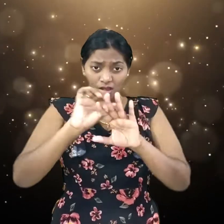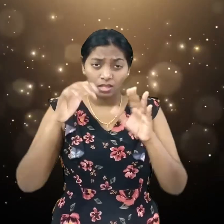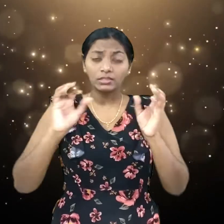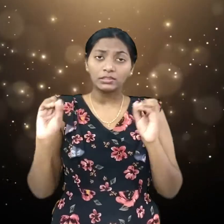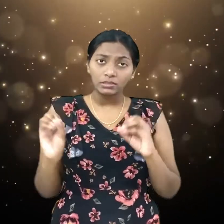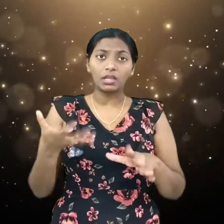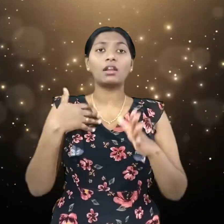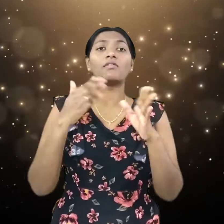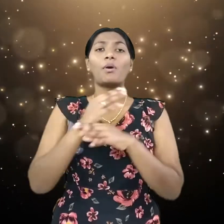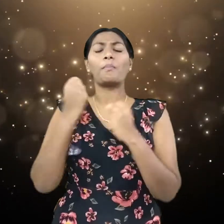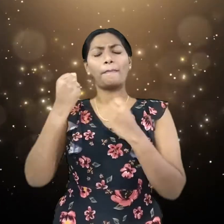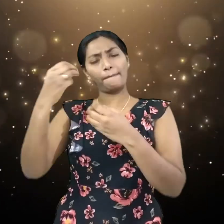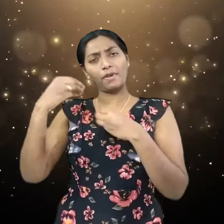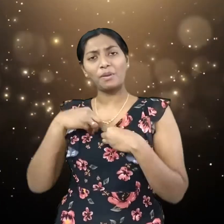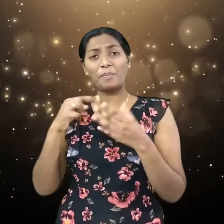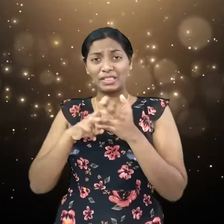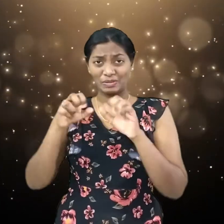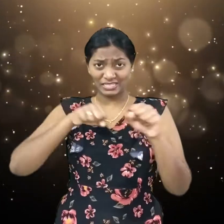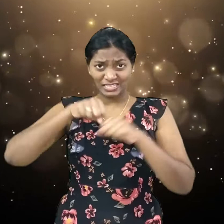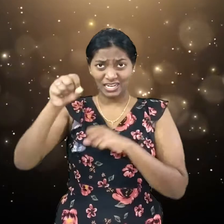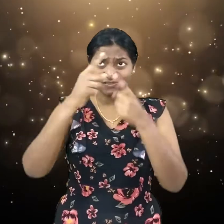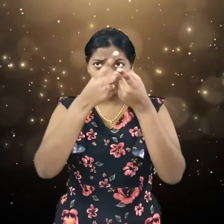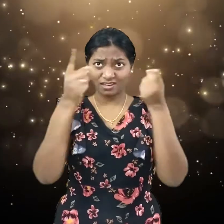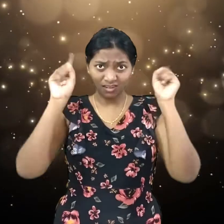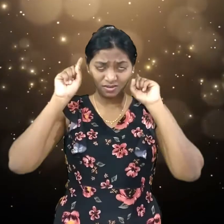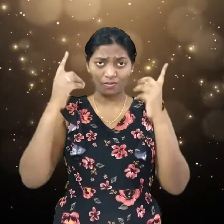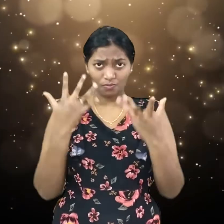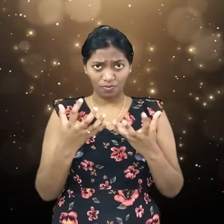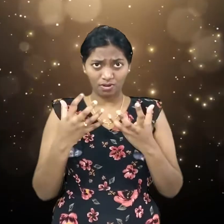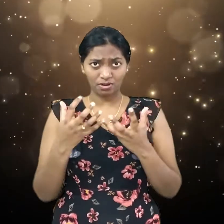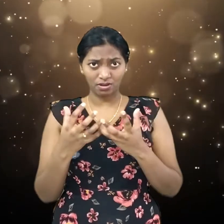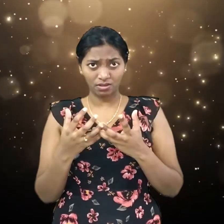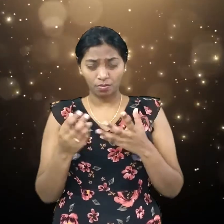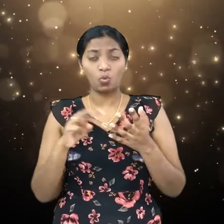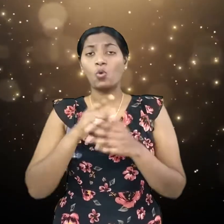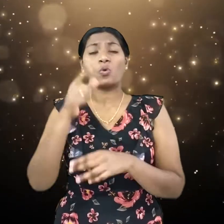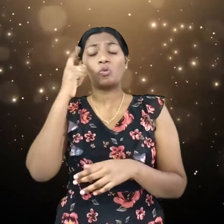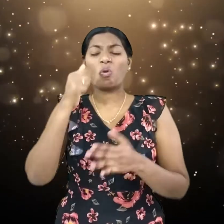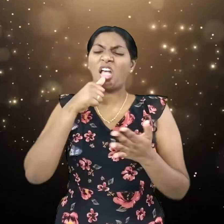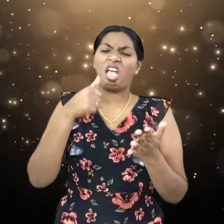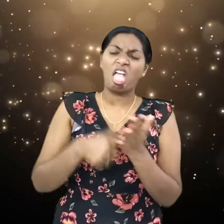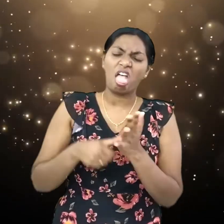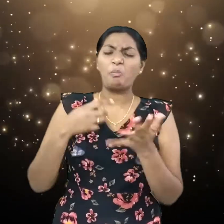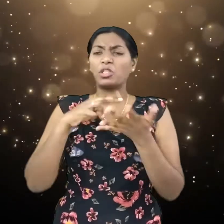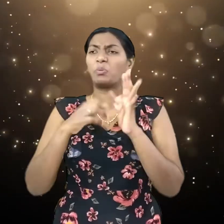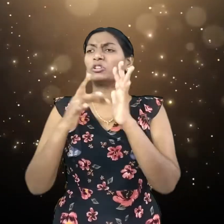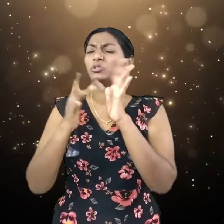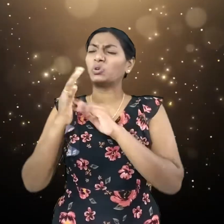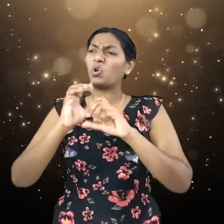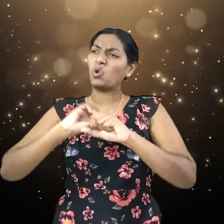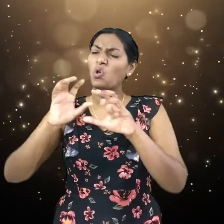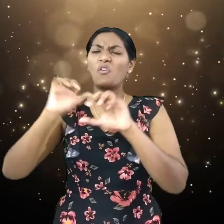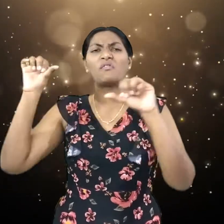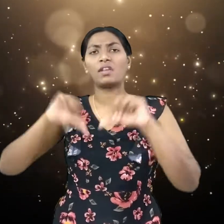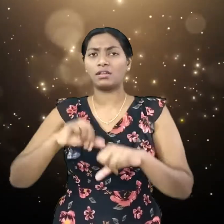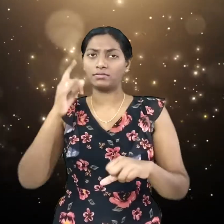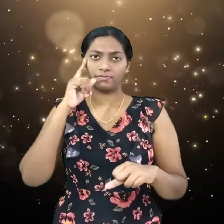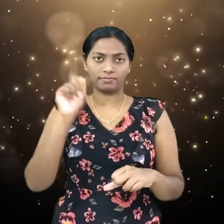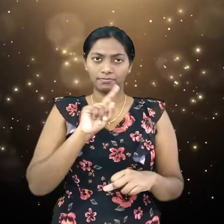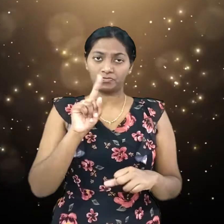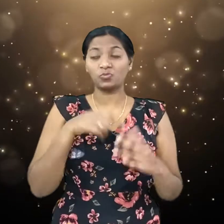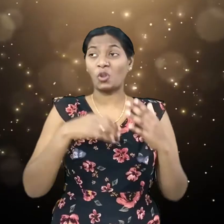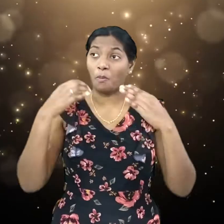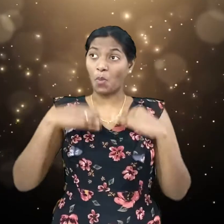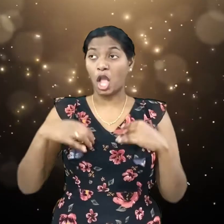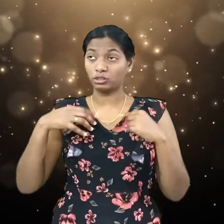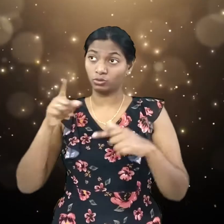वजह से बना? अनुग्रह की वजह से। इसके लिए हमें डिग्री नहीं चाहिए। कभी मत सोचिएगा कि आप पढ़े लिखे नहीं हो तो आप परमेश्वर का काम नहीं कर सकते, कि